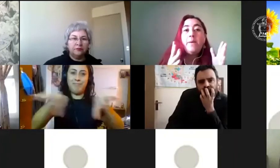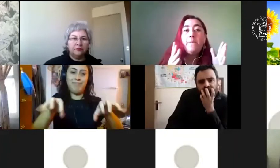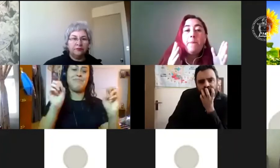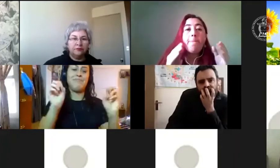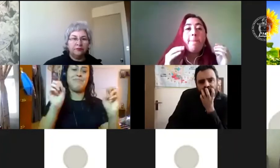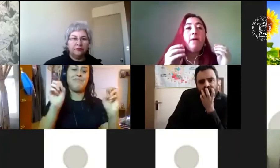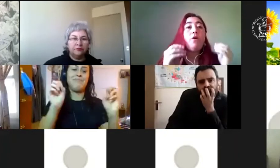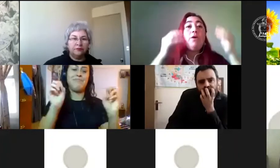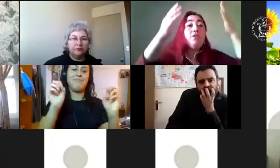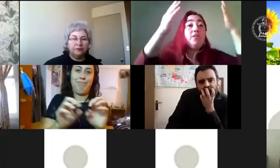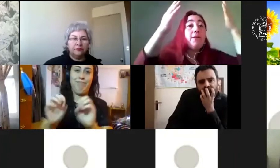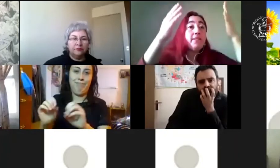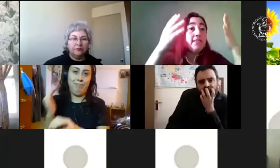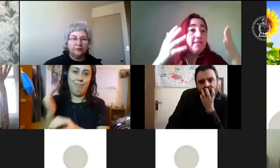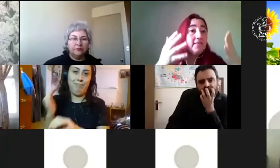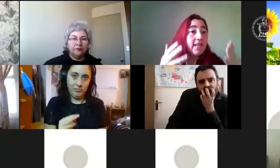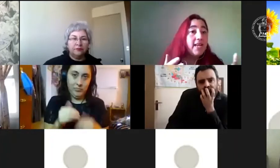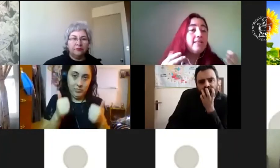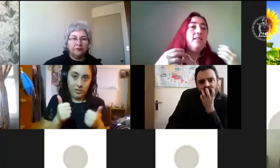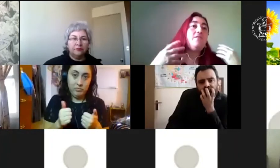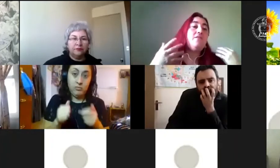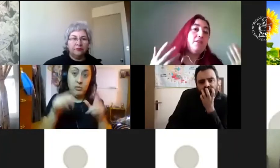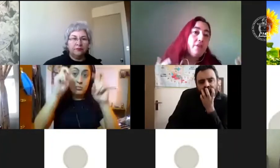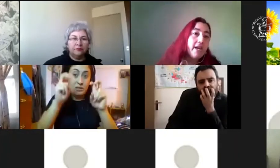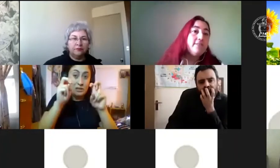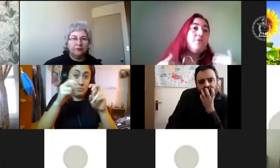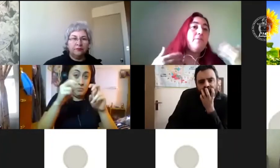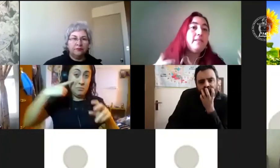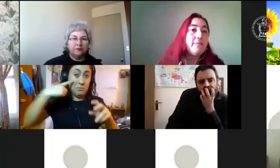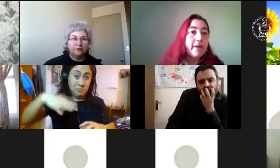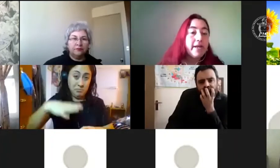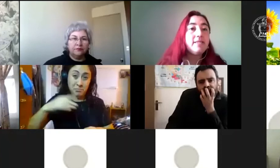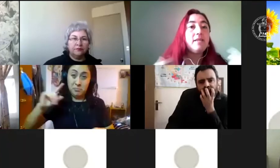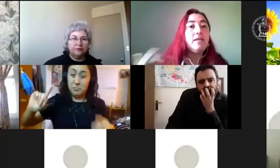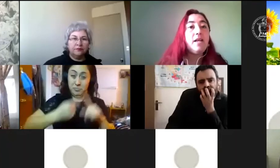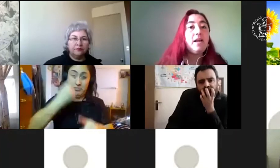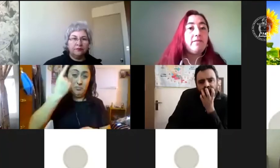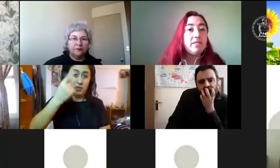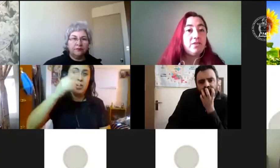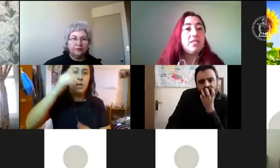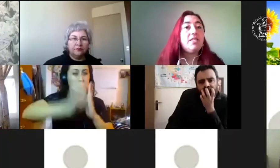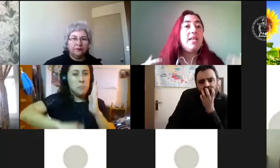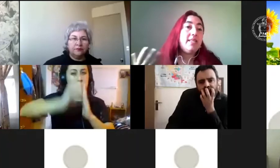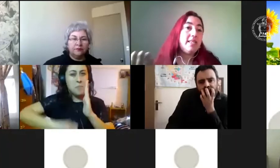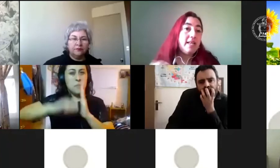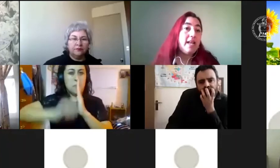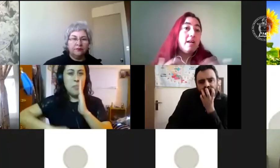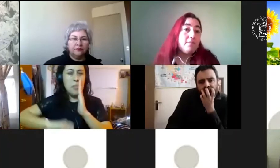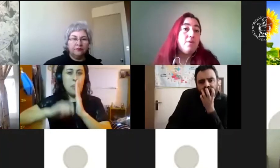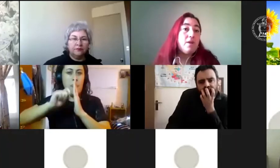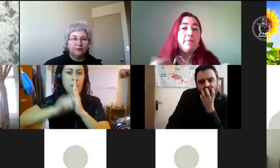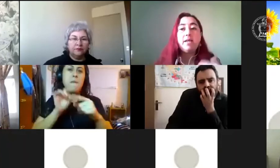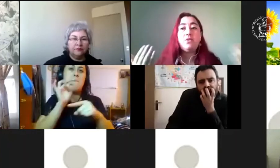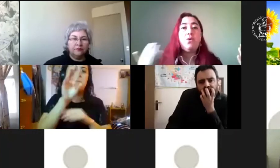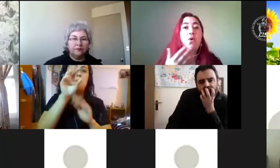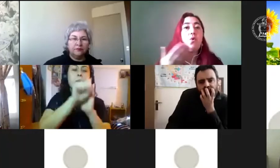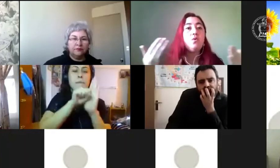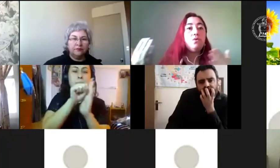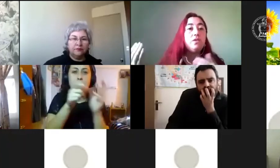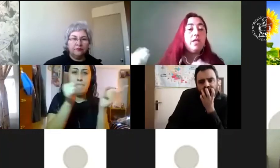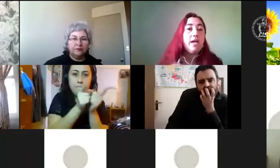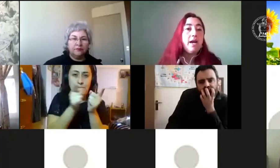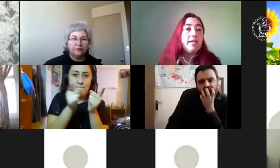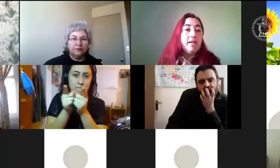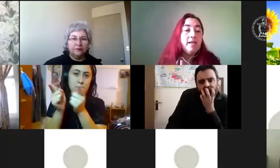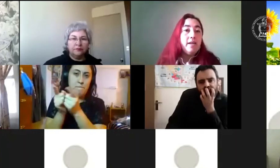Entonces, como en los temas centrales se han ido desarrollando mes a mes las grabaciones de las cápsulas para que todos los